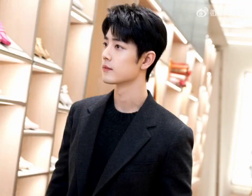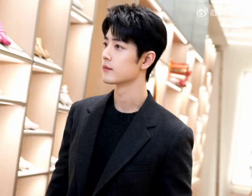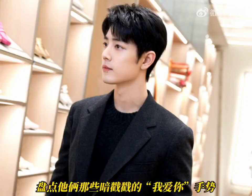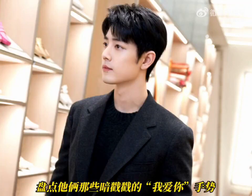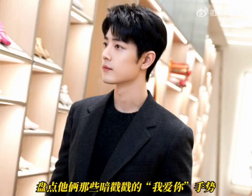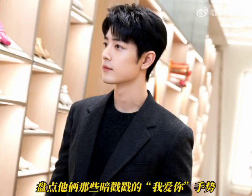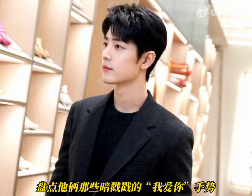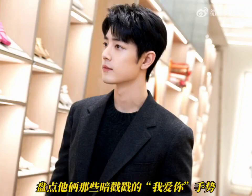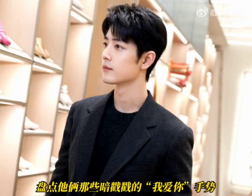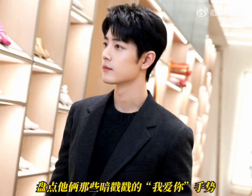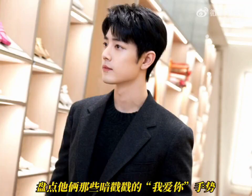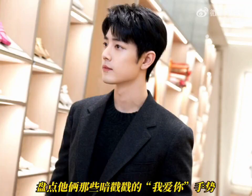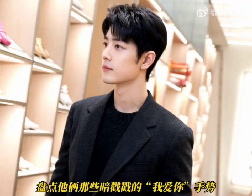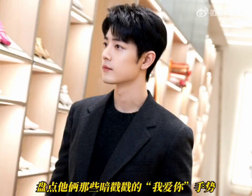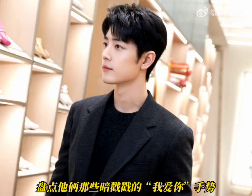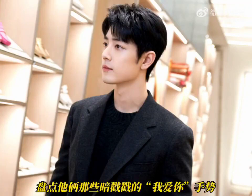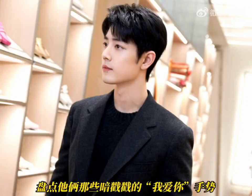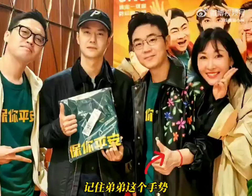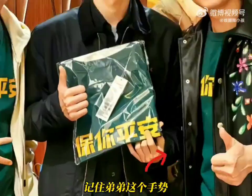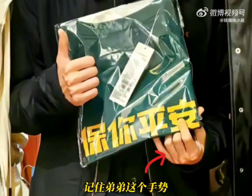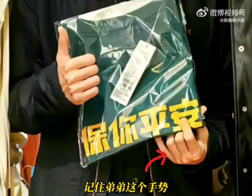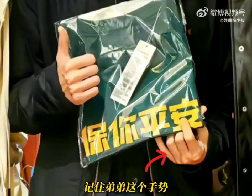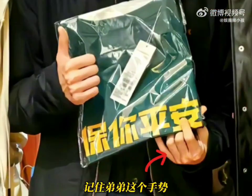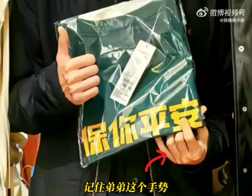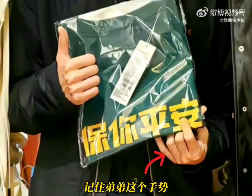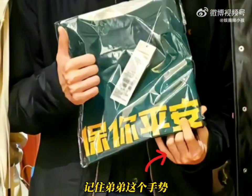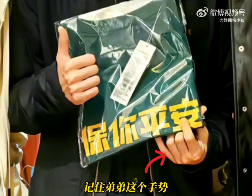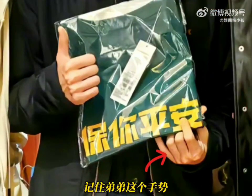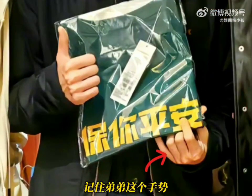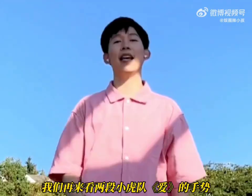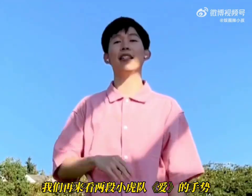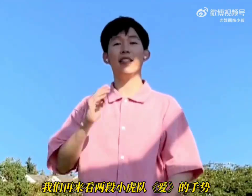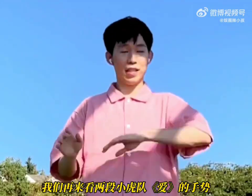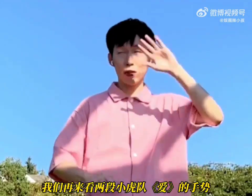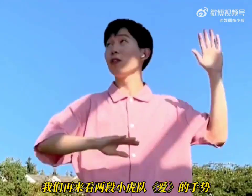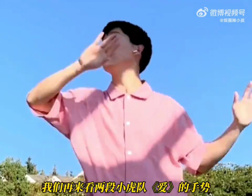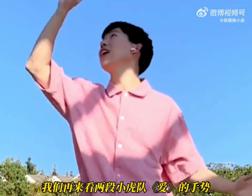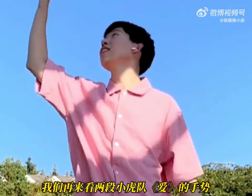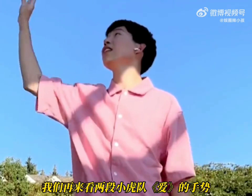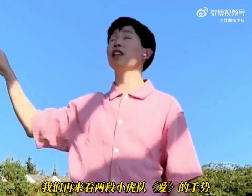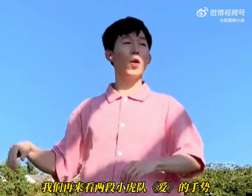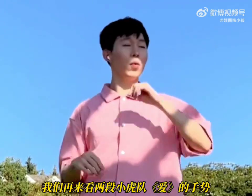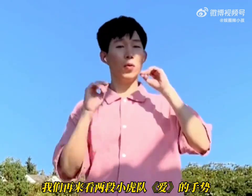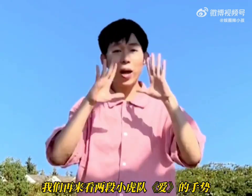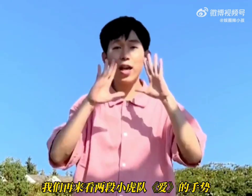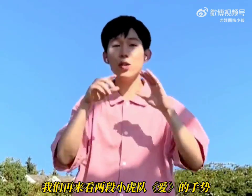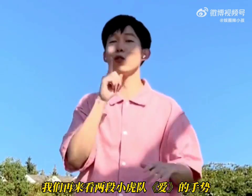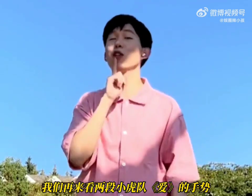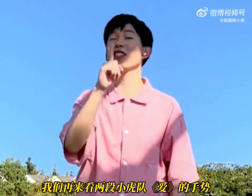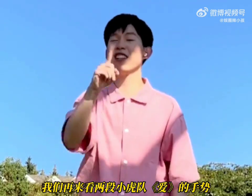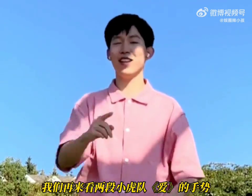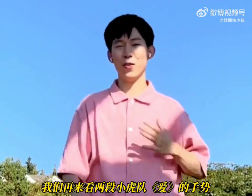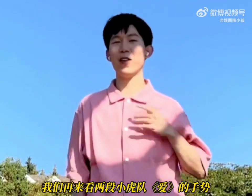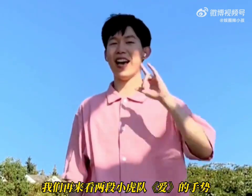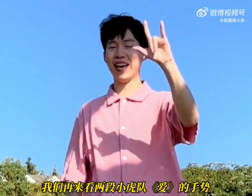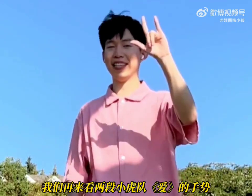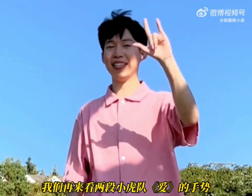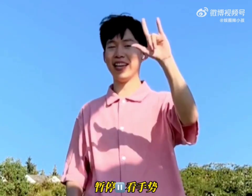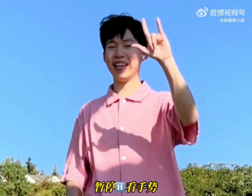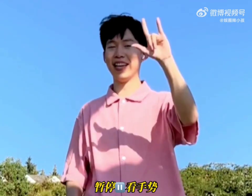盘点他俩那些暗戳戳的我爱你手势，记住弟弟这个手势。 向天空大声的呼唤，说声我爱你。 暂停